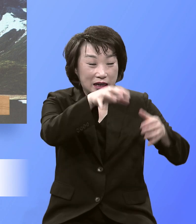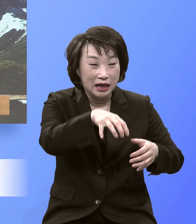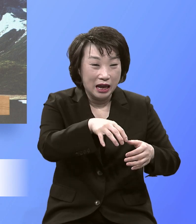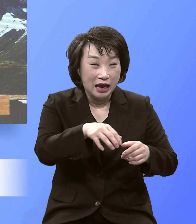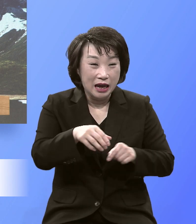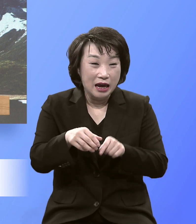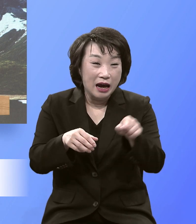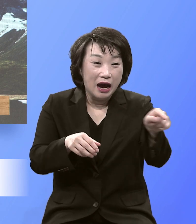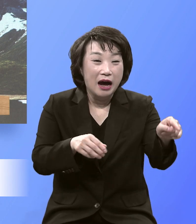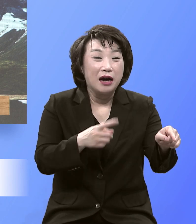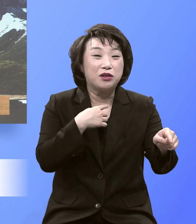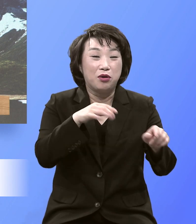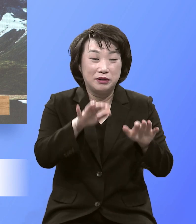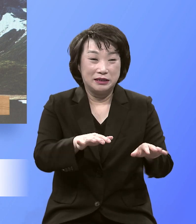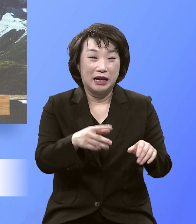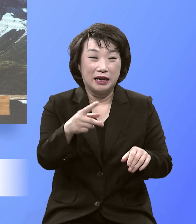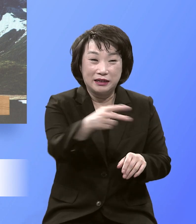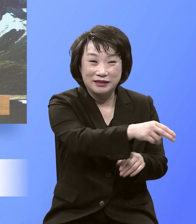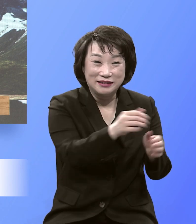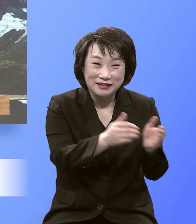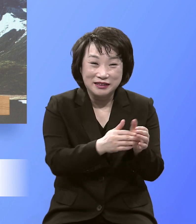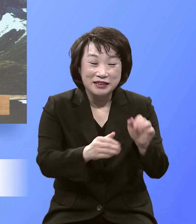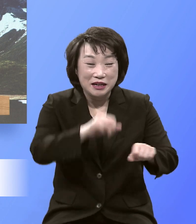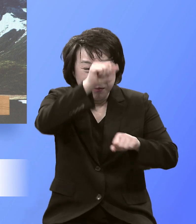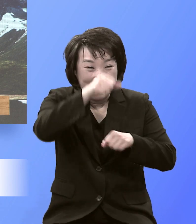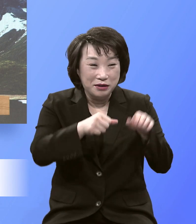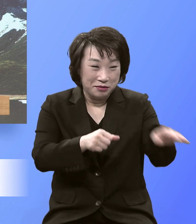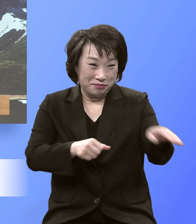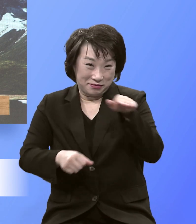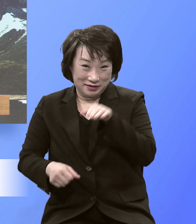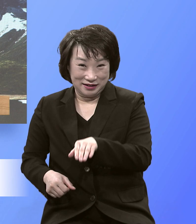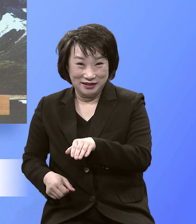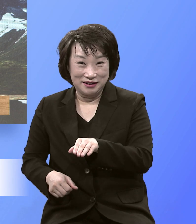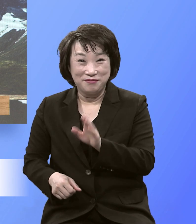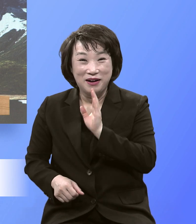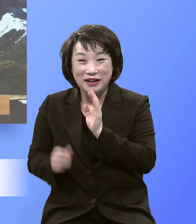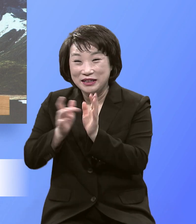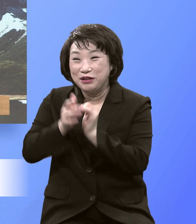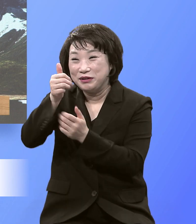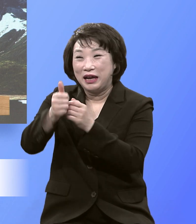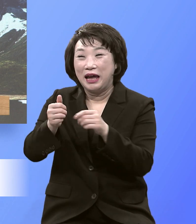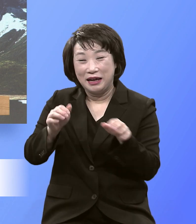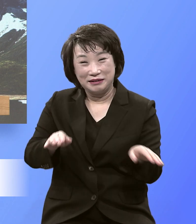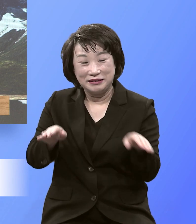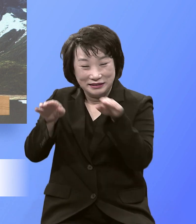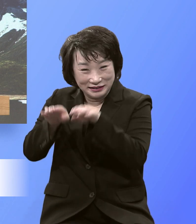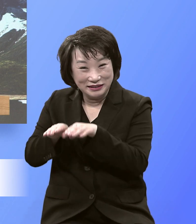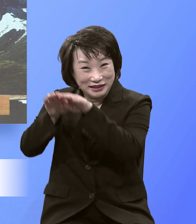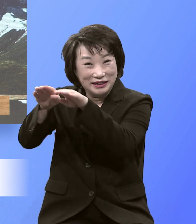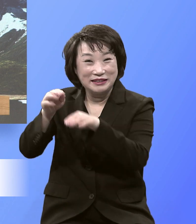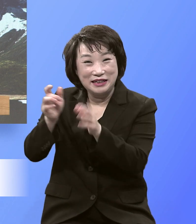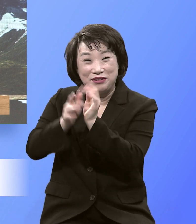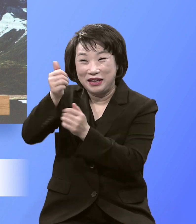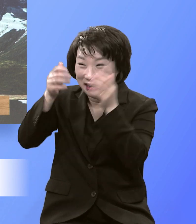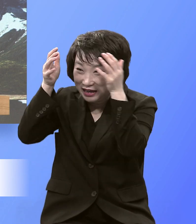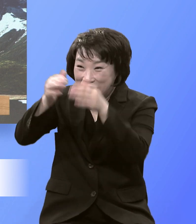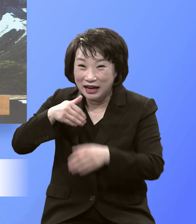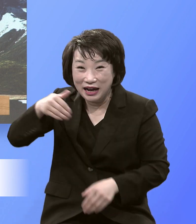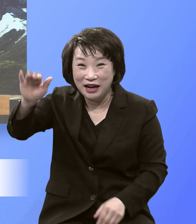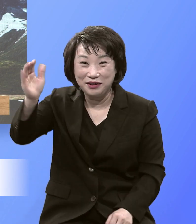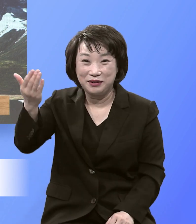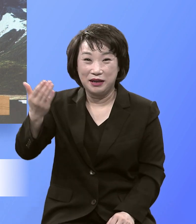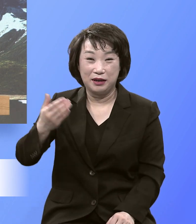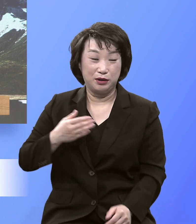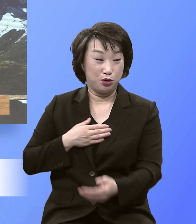가던 사람이 그의 발길을 돌이켜 예수께로 가고 있다는 것입니다.